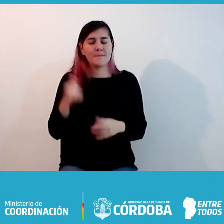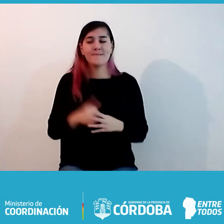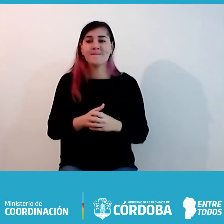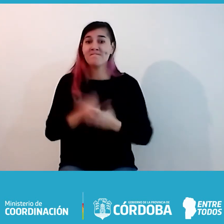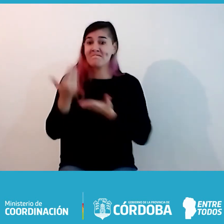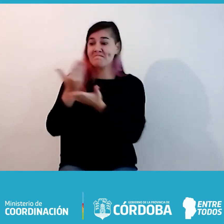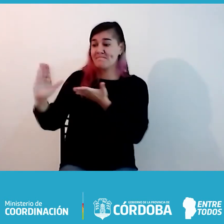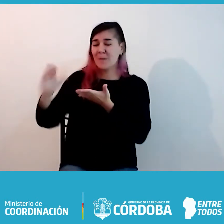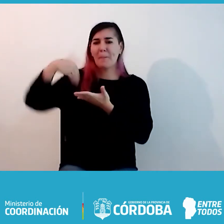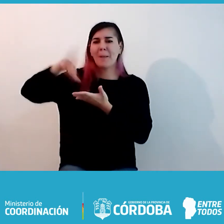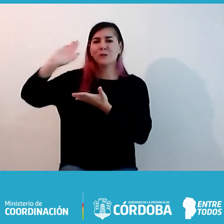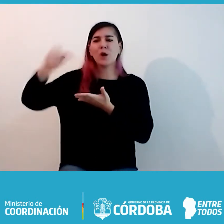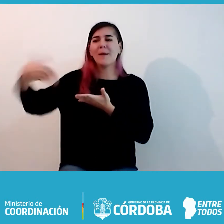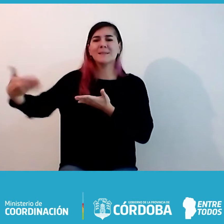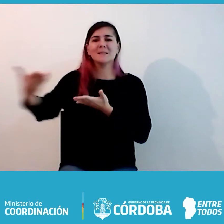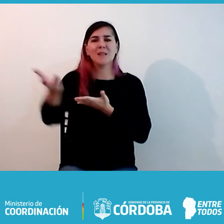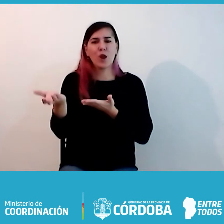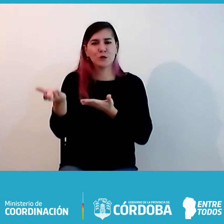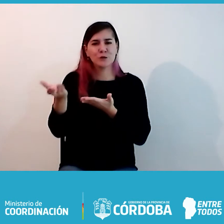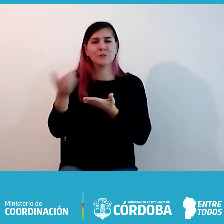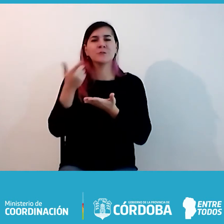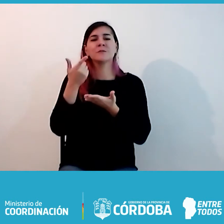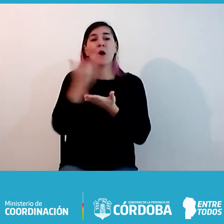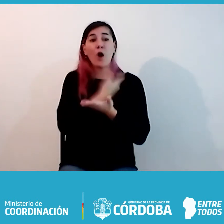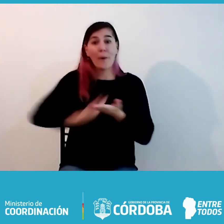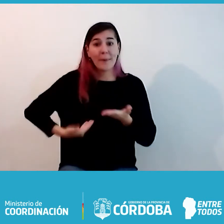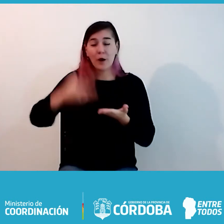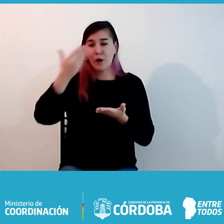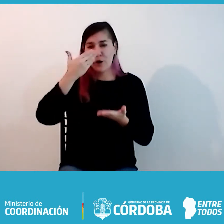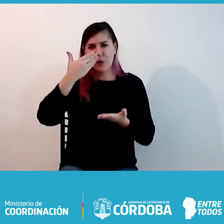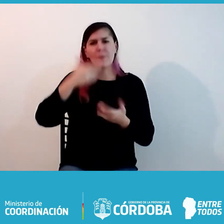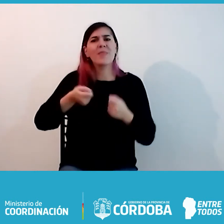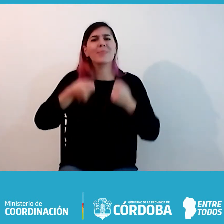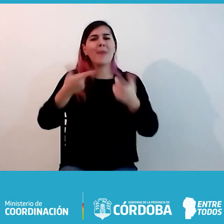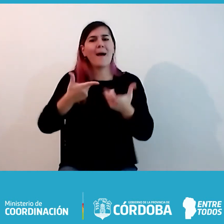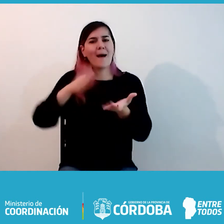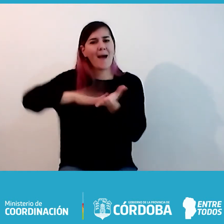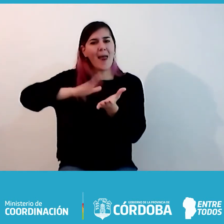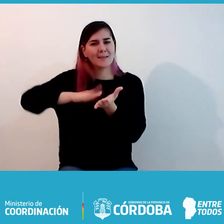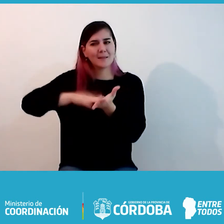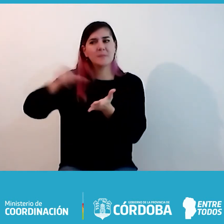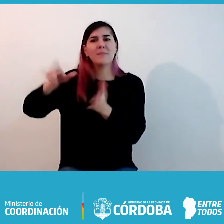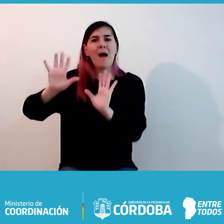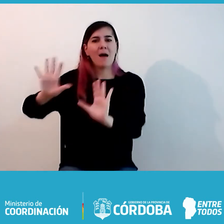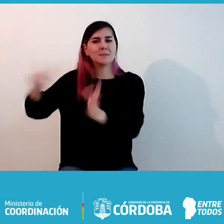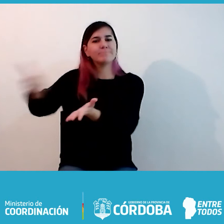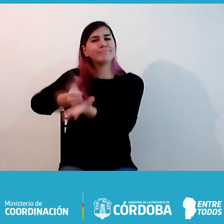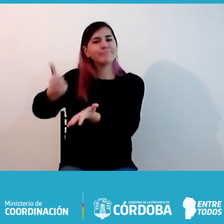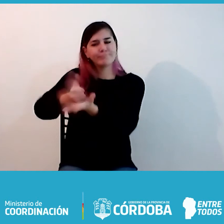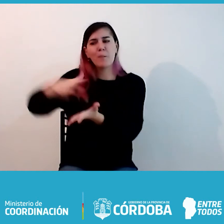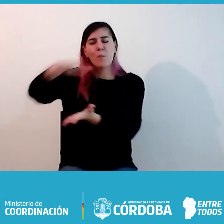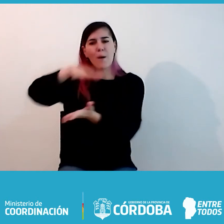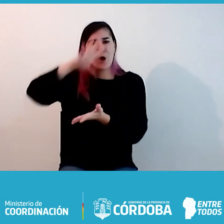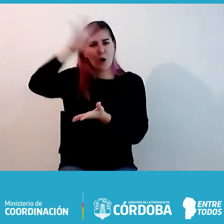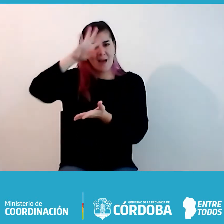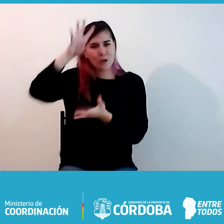mayoría de los vecinos, continúa diciendo que cuando el gobierno de Córdoba otorgue todas las garantías, allí participarán muchos miembros de los pueblos